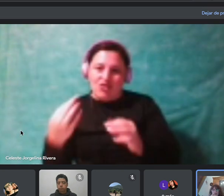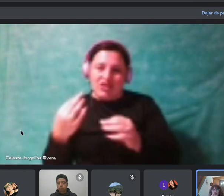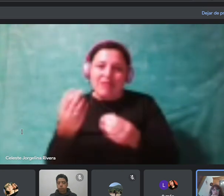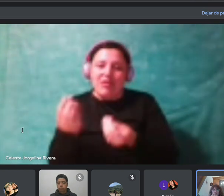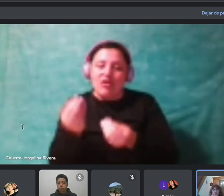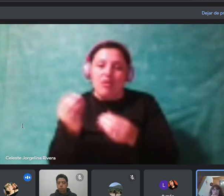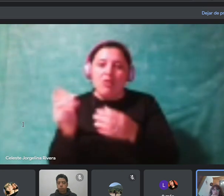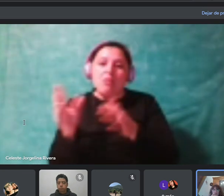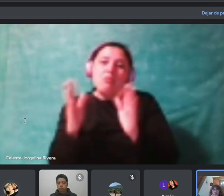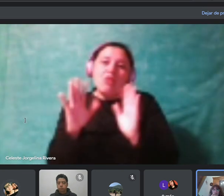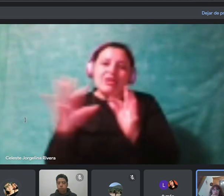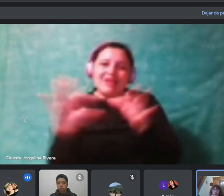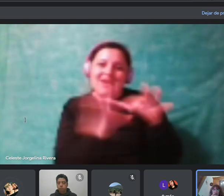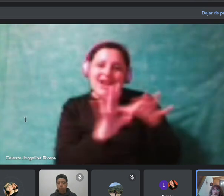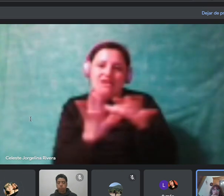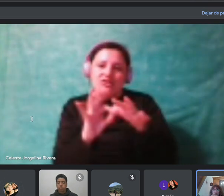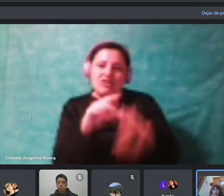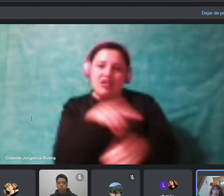¿Mm?